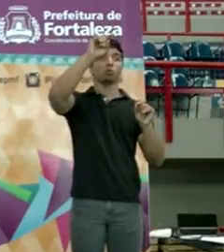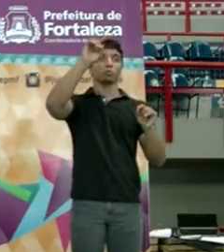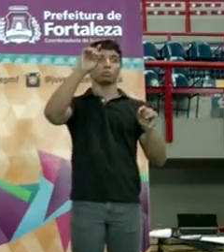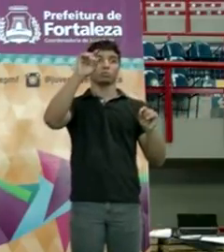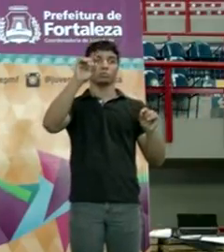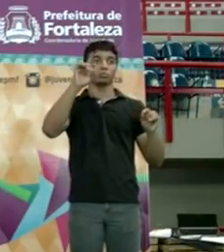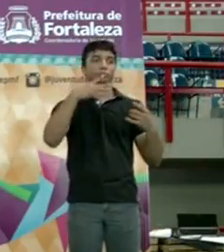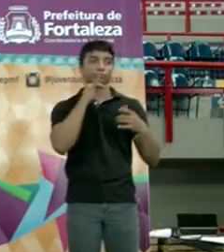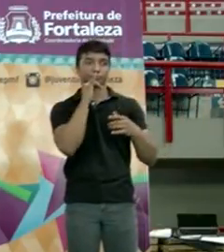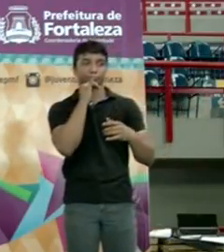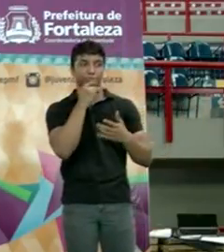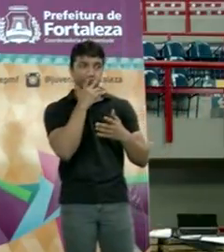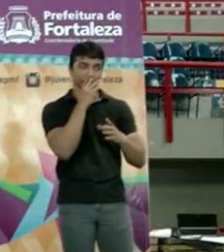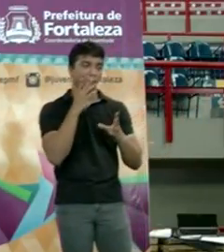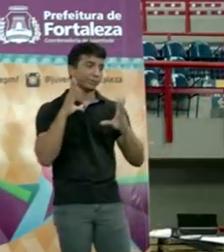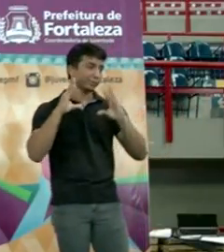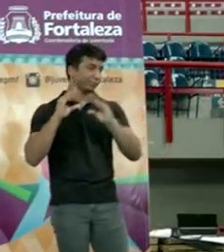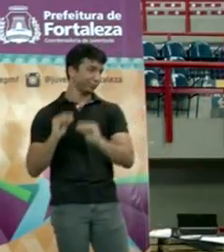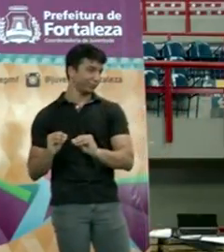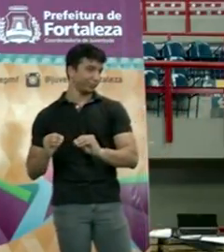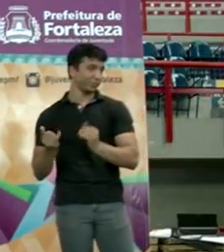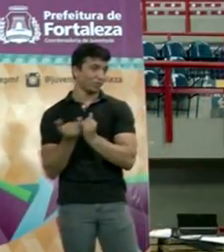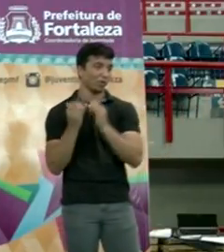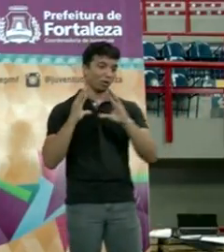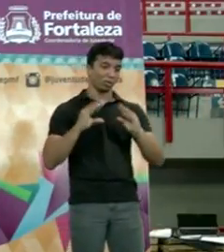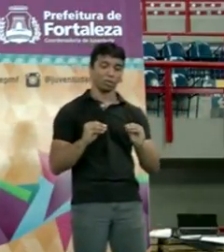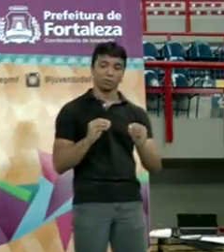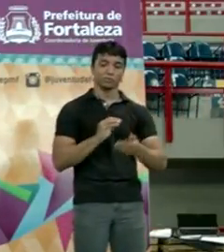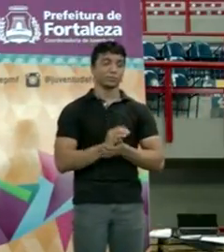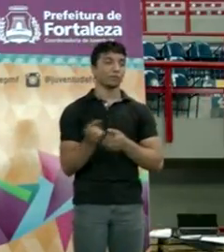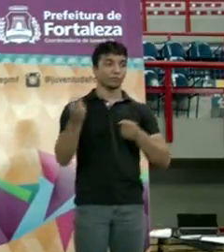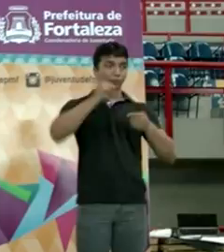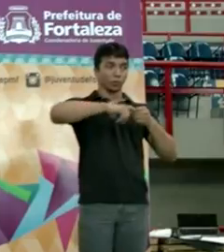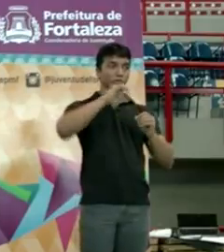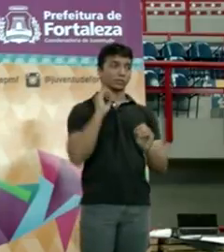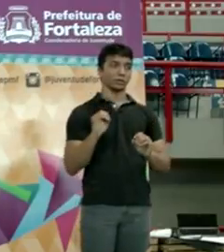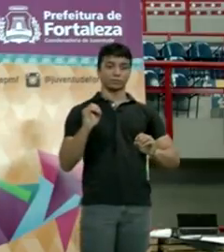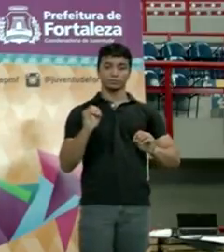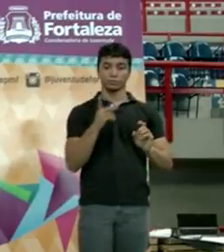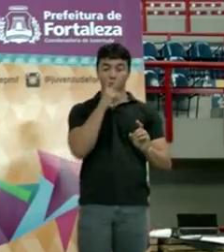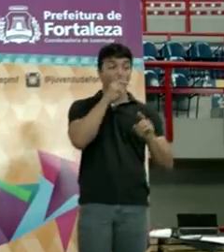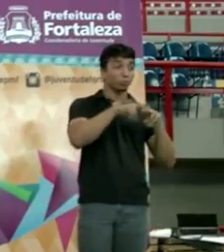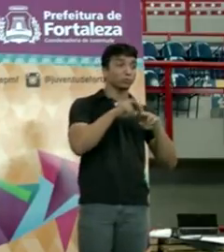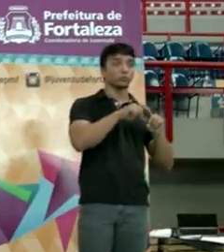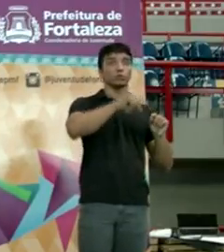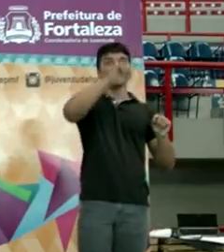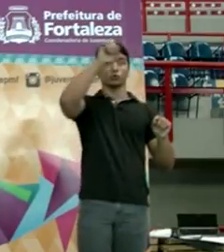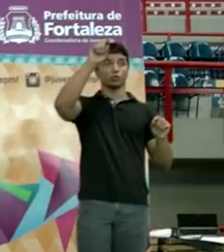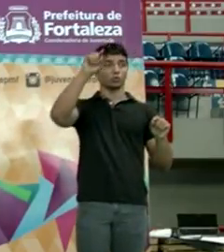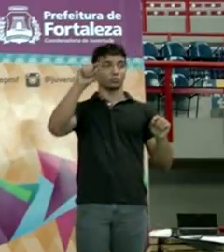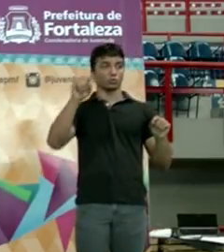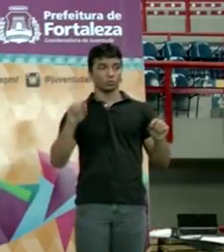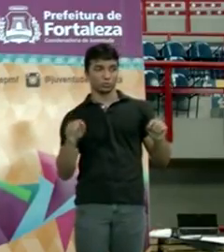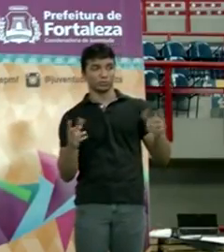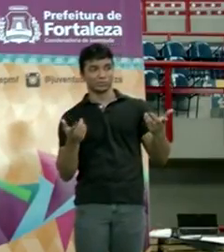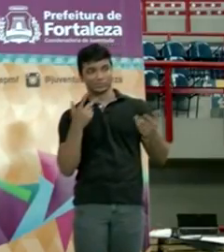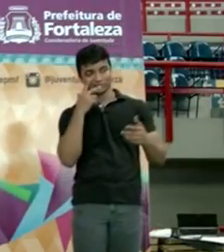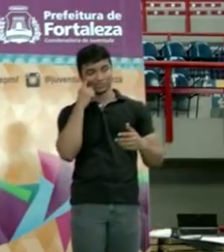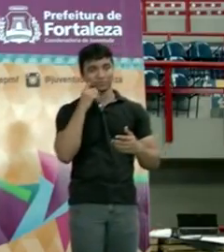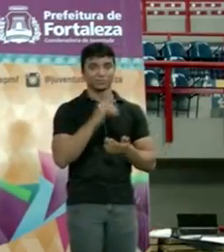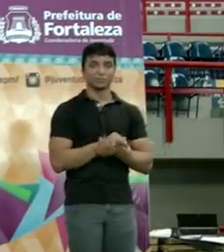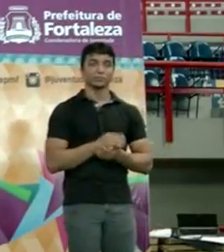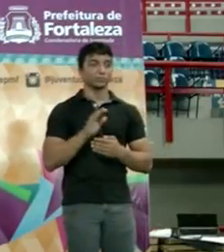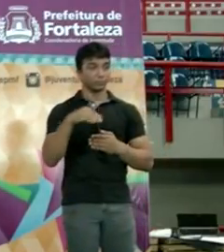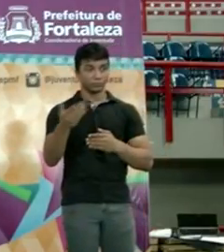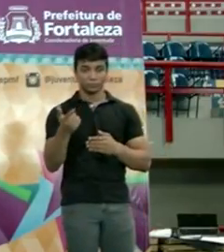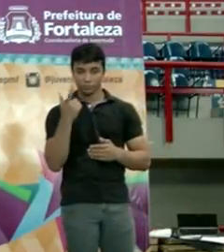galera vai desistindo de fazer a fofoca. Entendeu como é que é? E volta a estaca zero. Beleza? Posso